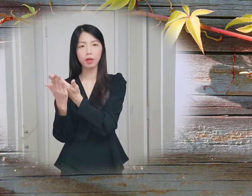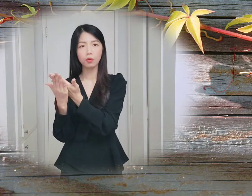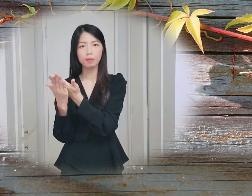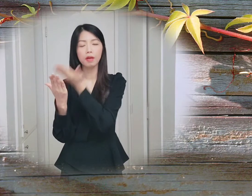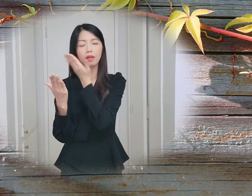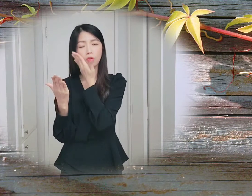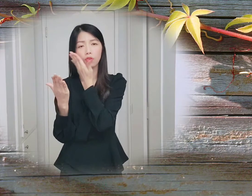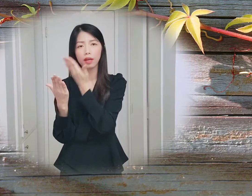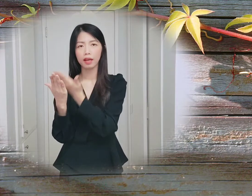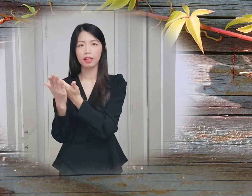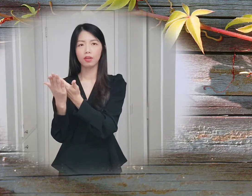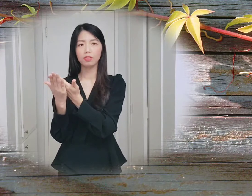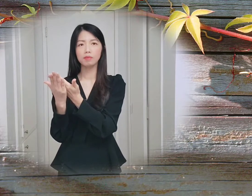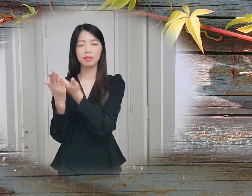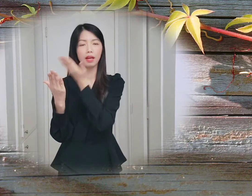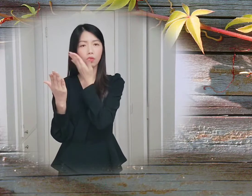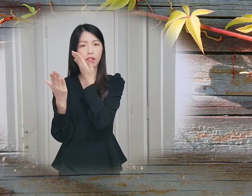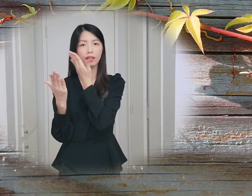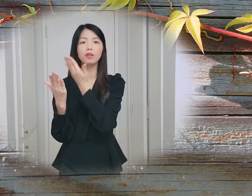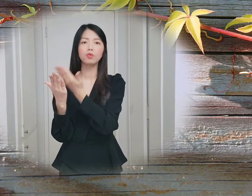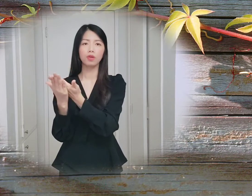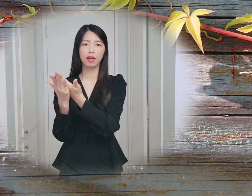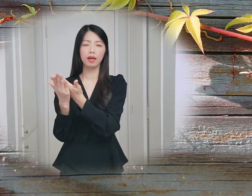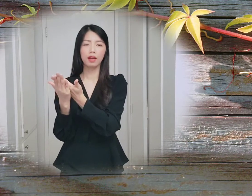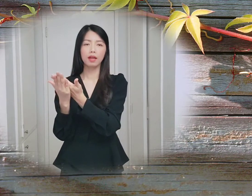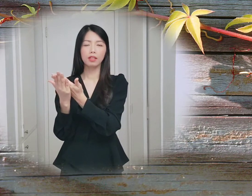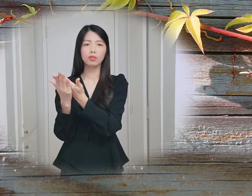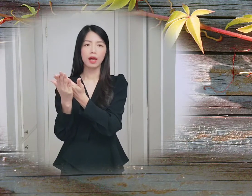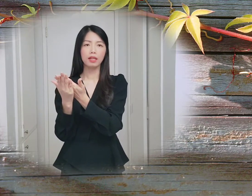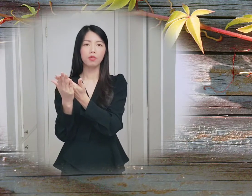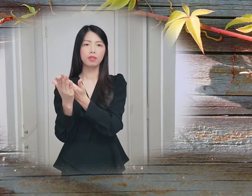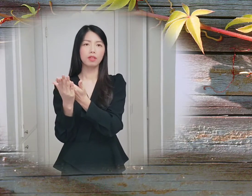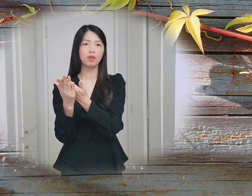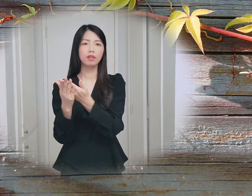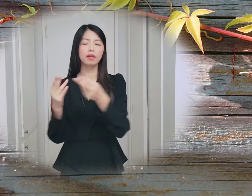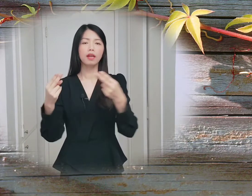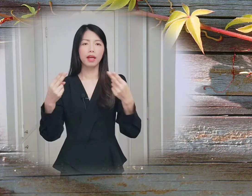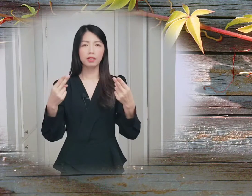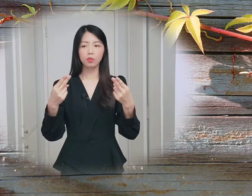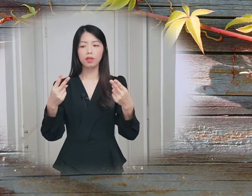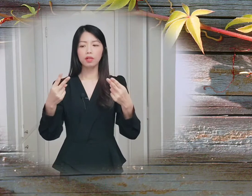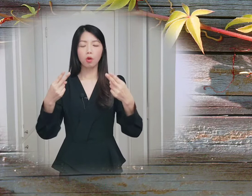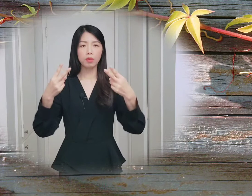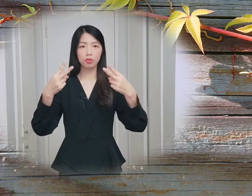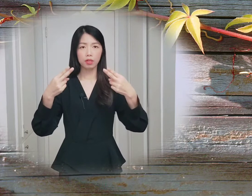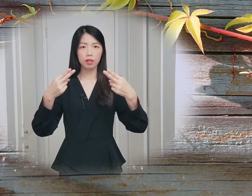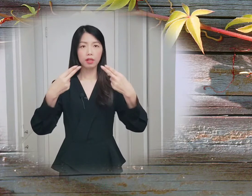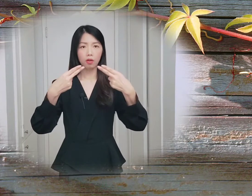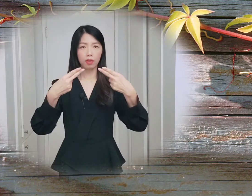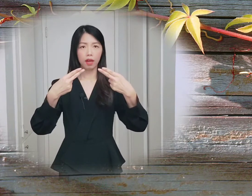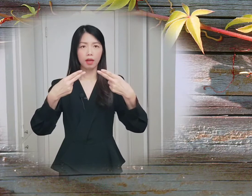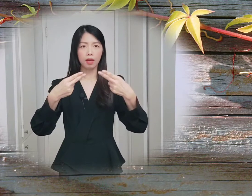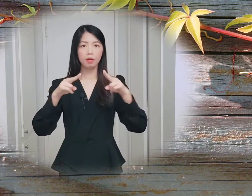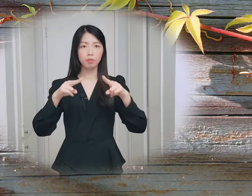위에 내려놓으시면 귀하다 이런 뜻입니다. 귀하다, 소중하다. 그리고 자리라고 하는 뜻의 수어는 양손을